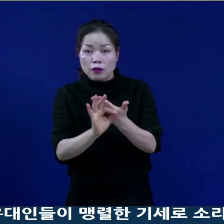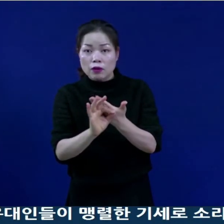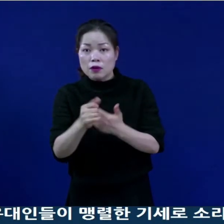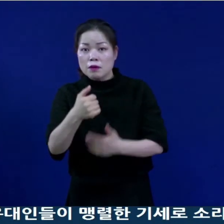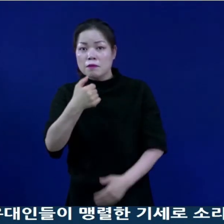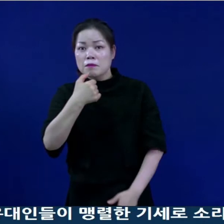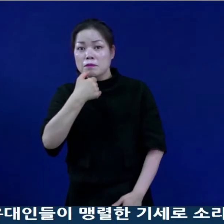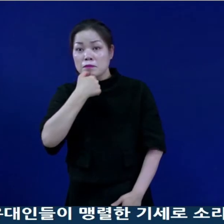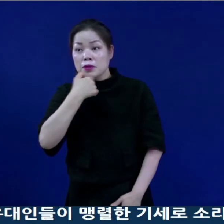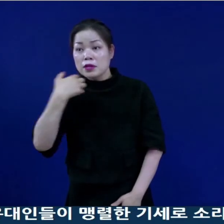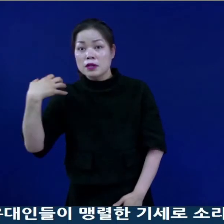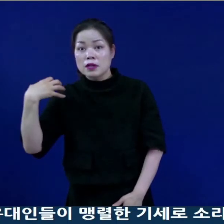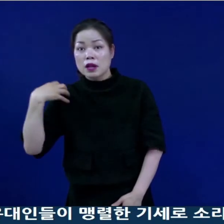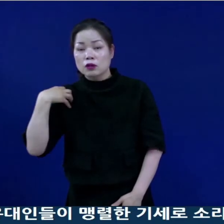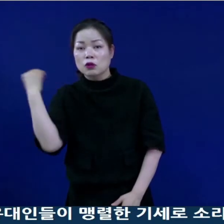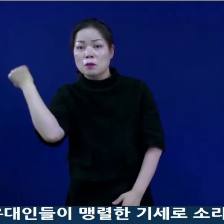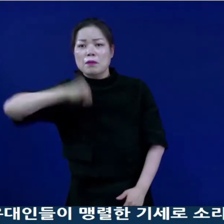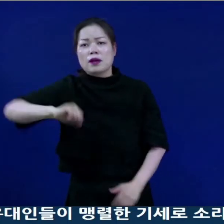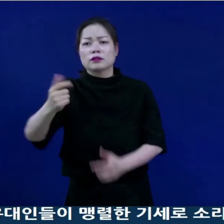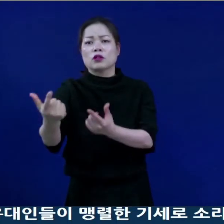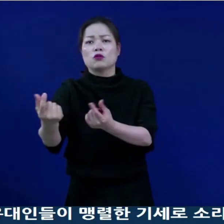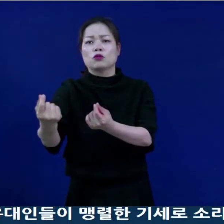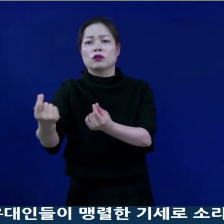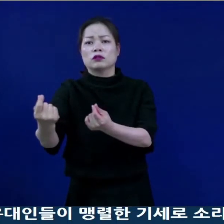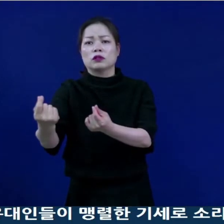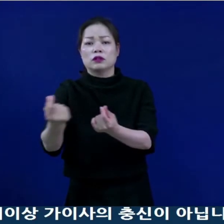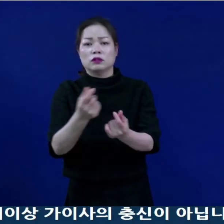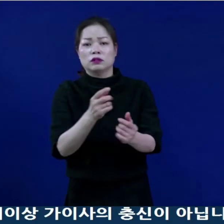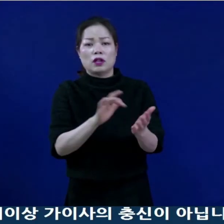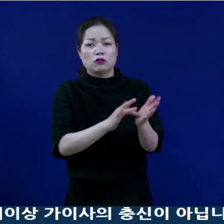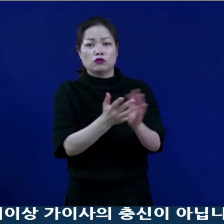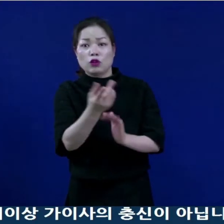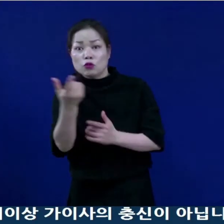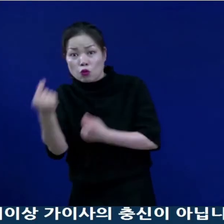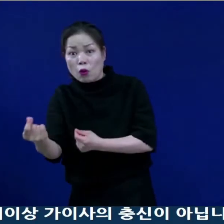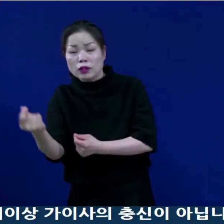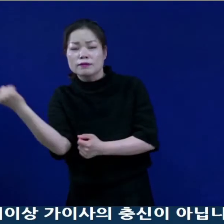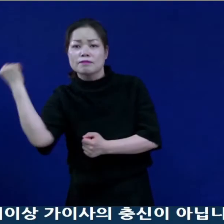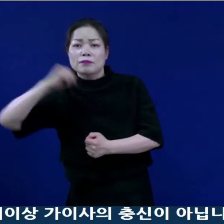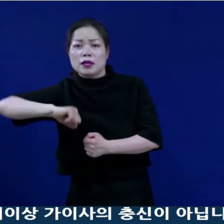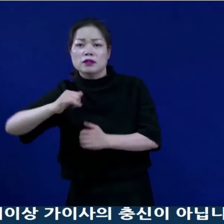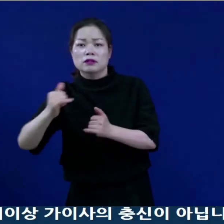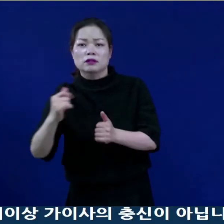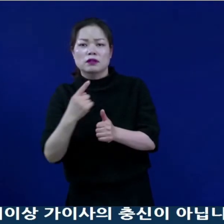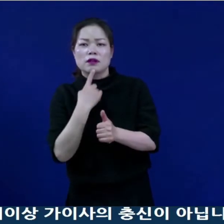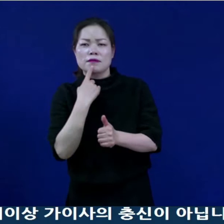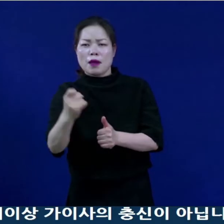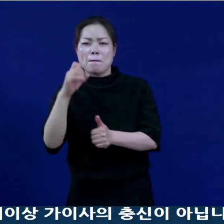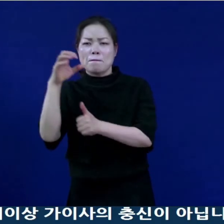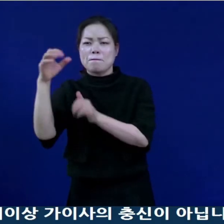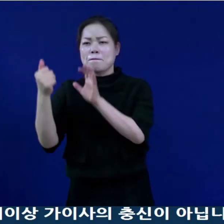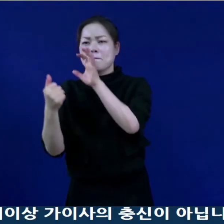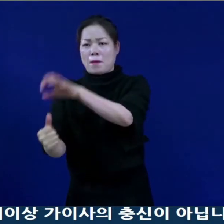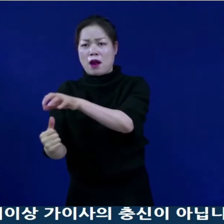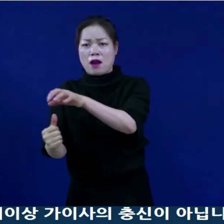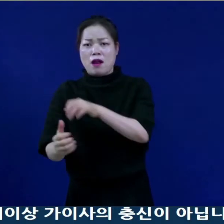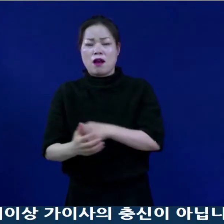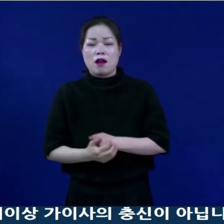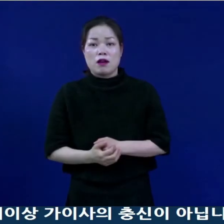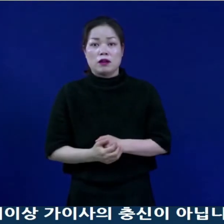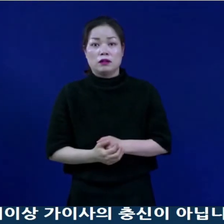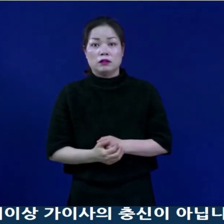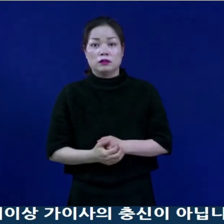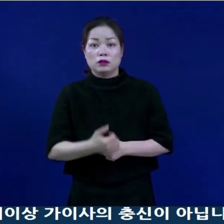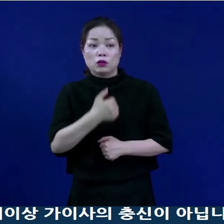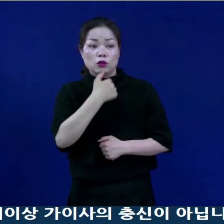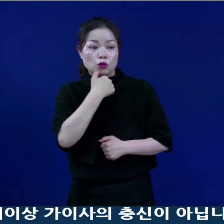빌라도 당신도 반역자입니다, 그 반역에 가담하는 것입니다 라고 협박하기 시작합니다. 여러분